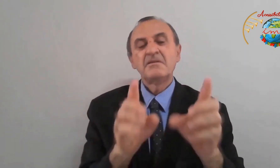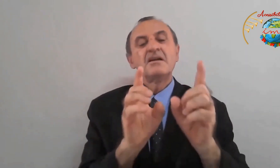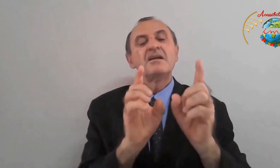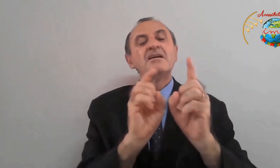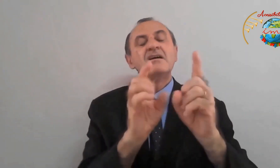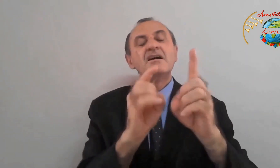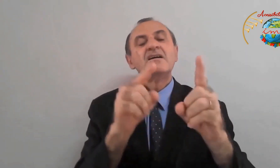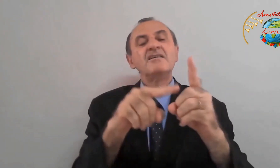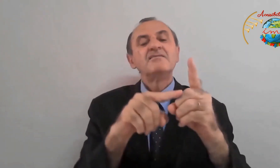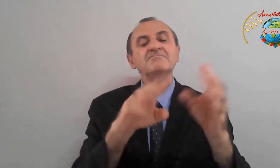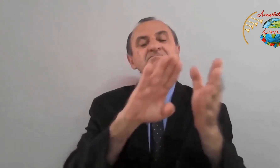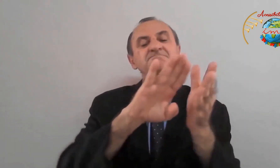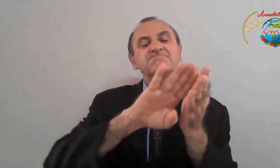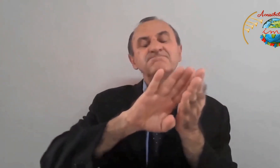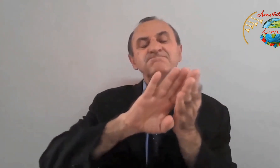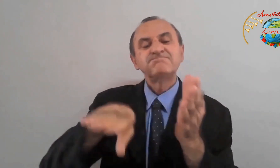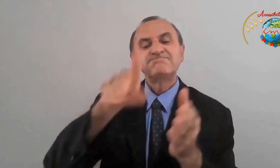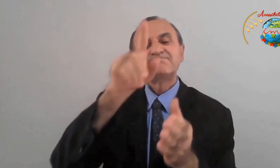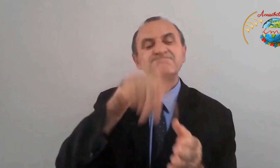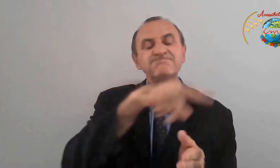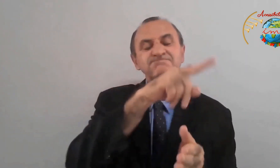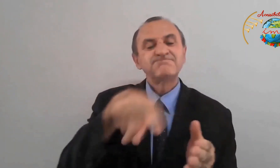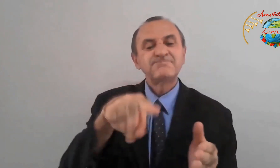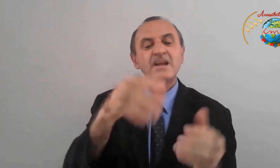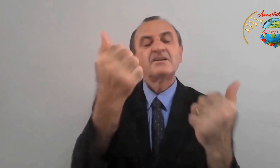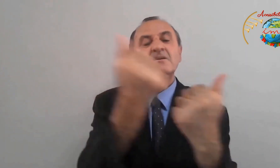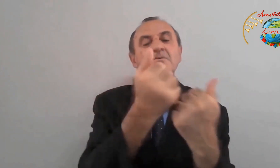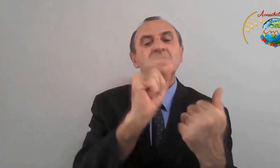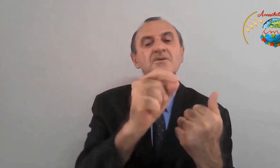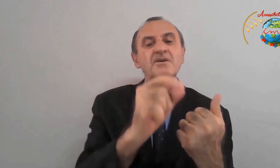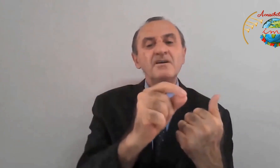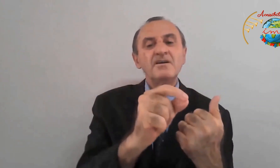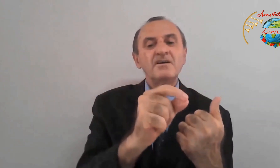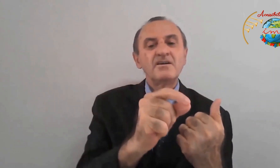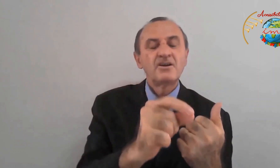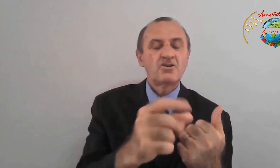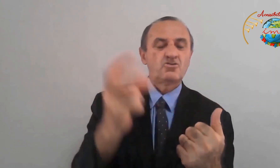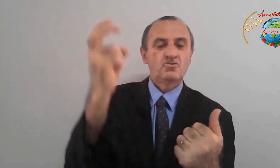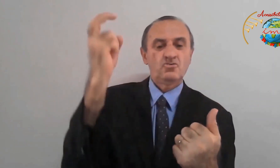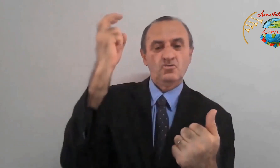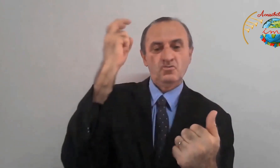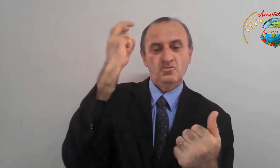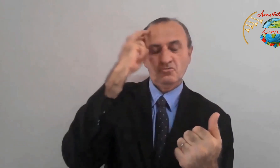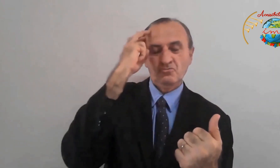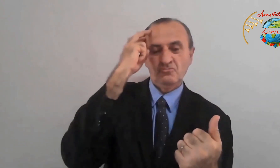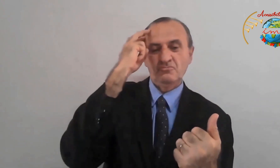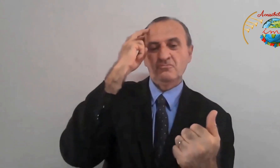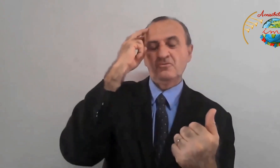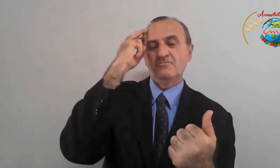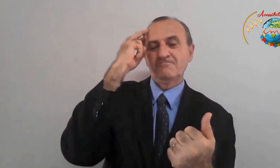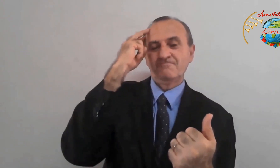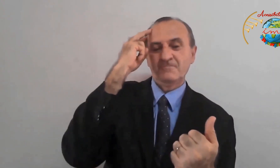enfraquecendo. Foram retiradas as doutrinas, anuladas e substituídas o quê? Pela